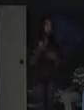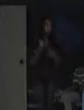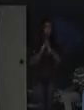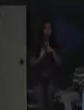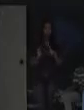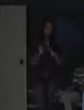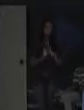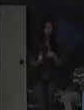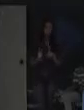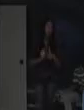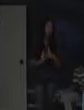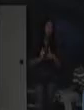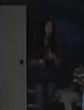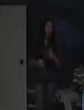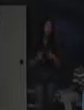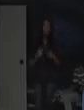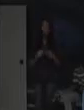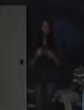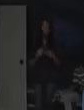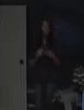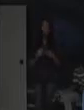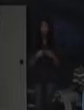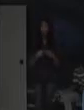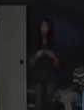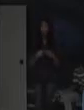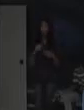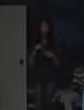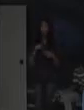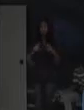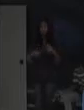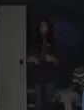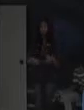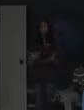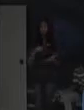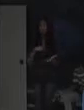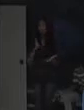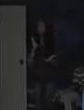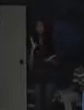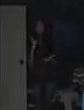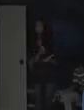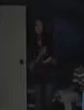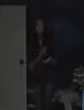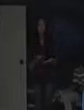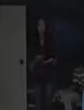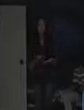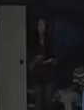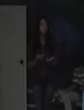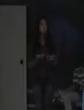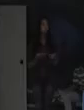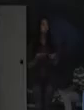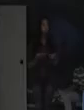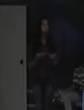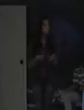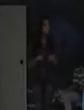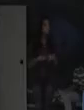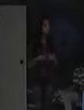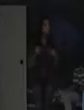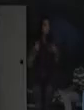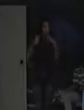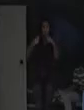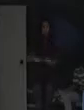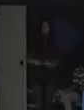cidade, tanto em estrutura, em beleza, e o que está servindo hoje aquele espaço